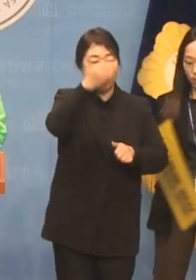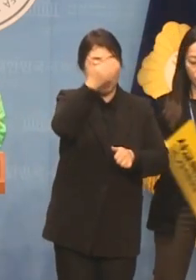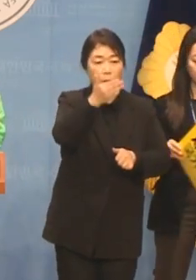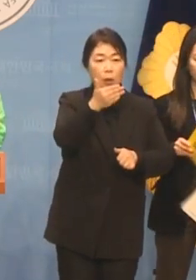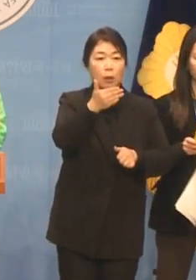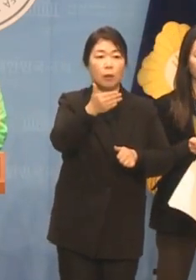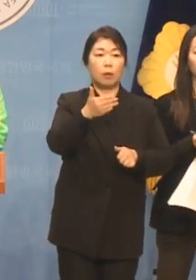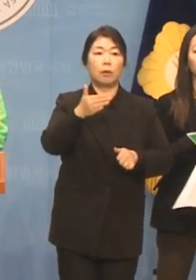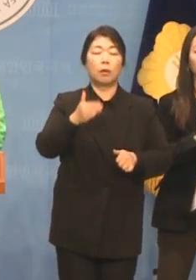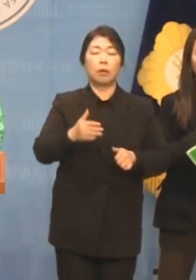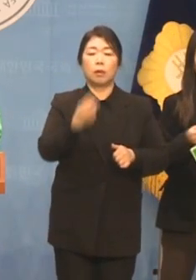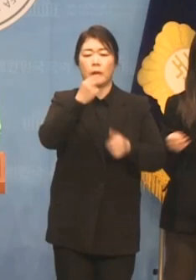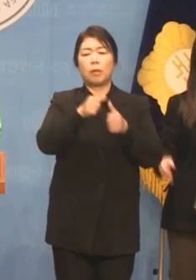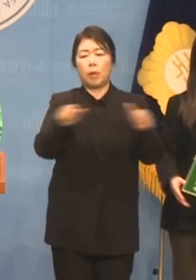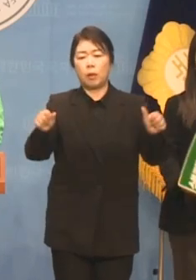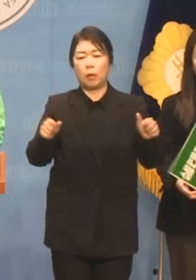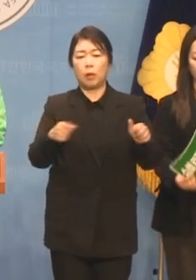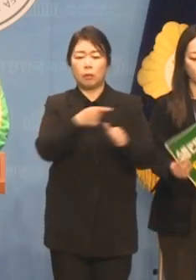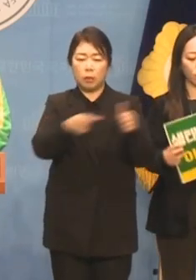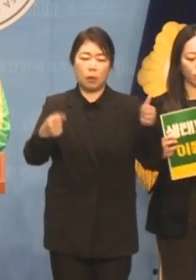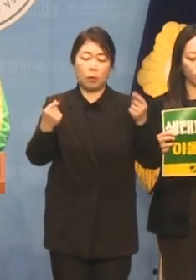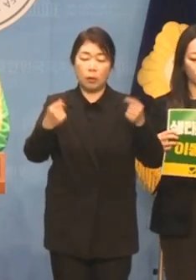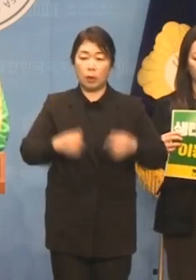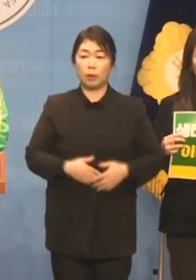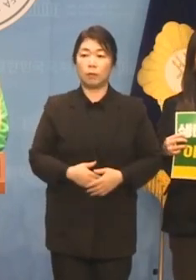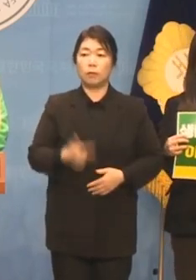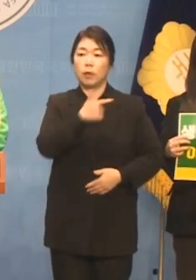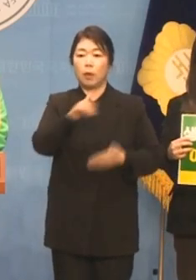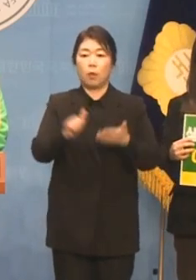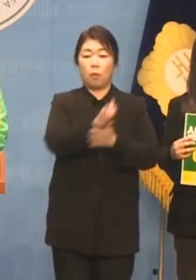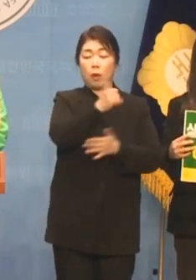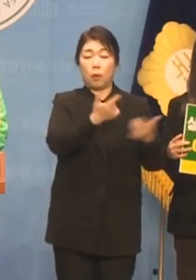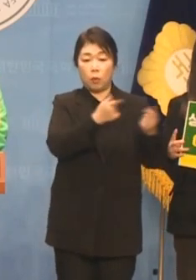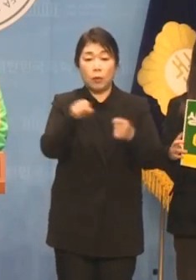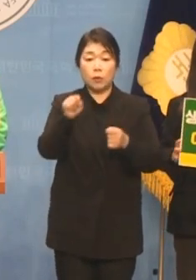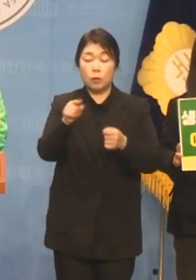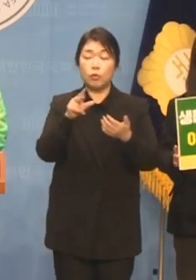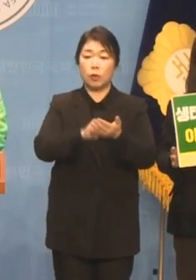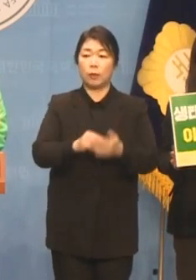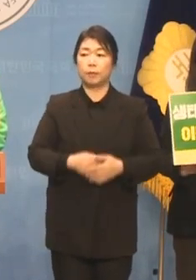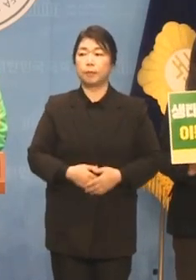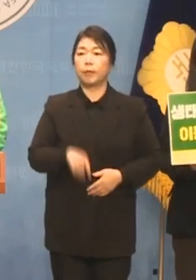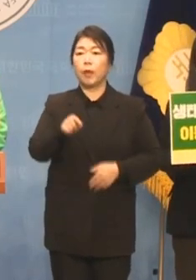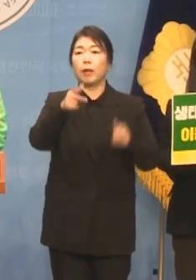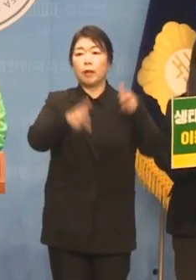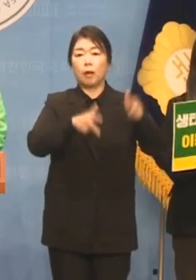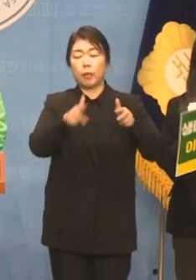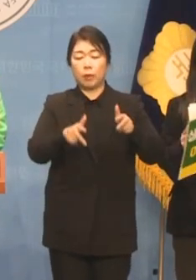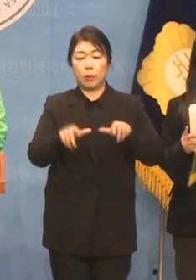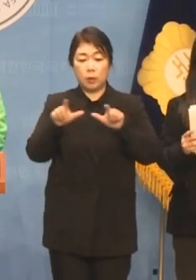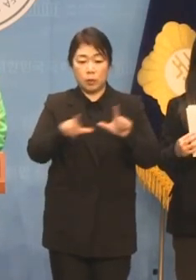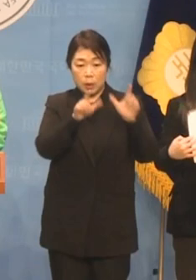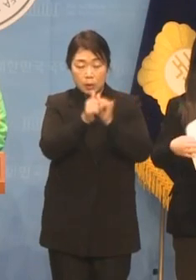학살에가 환경 파괴 어새 대규모 공항 건설의 공통입니다 우리는이 사업들이 얼마나 지역민들을 위한 책이었는지